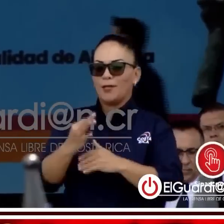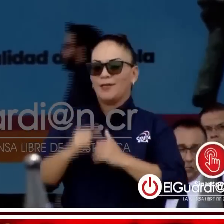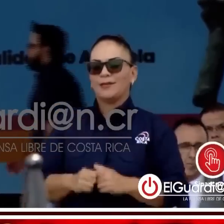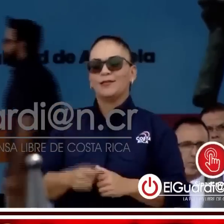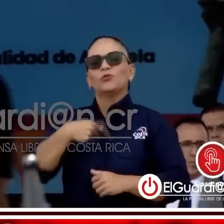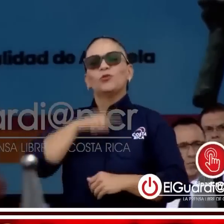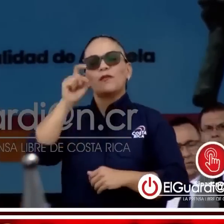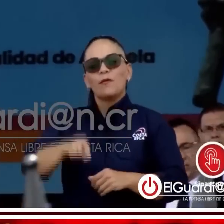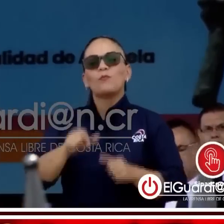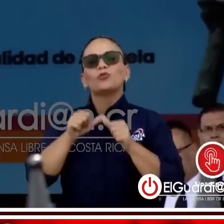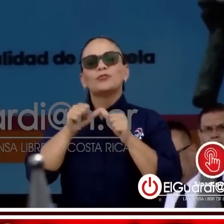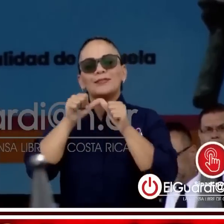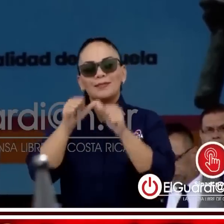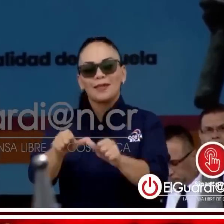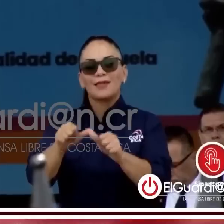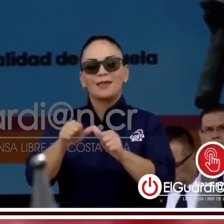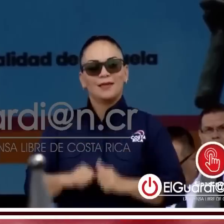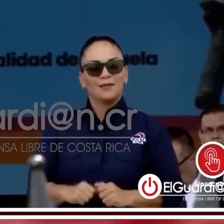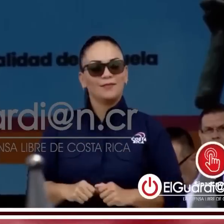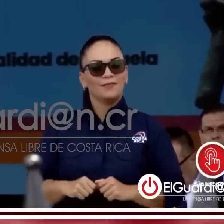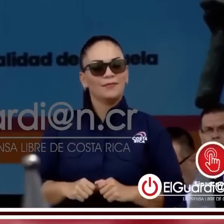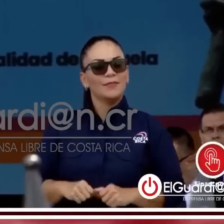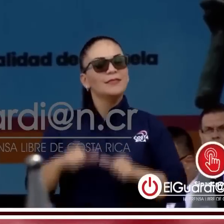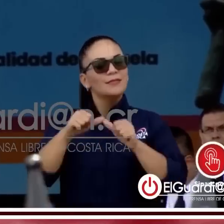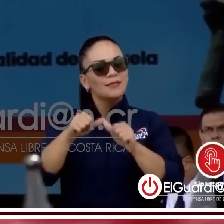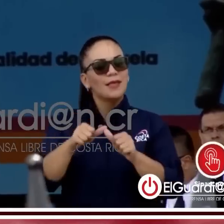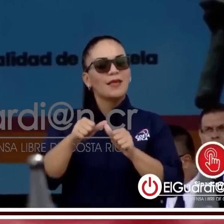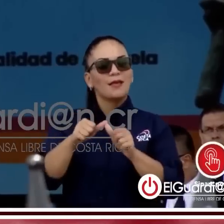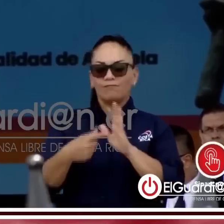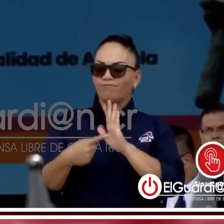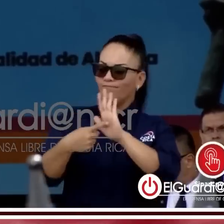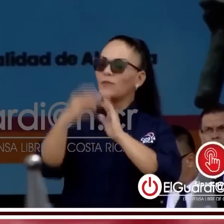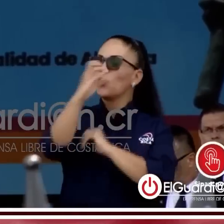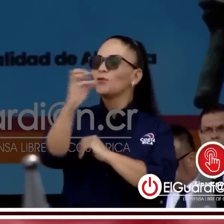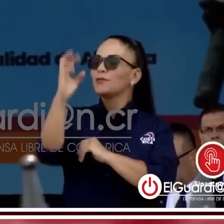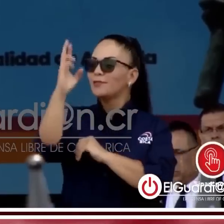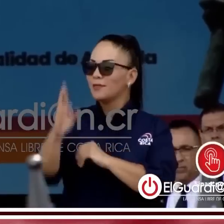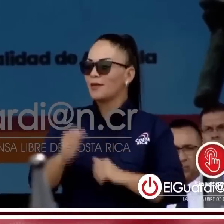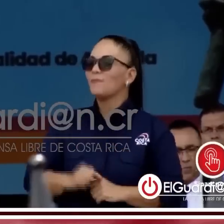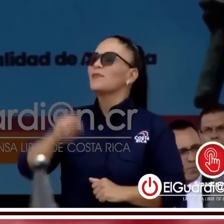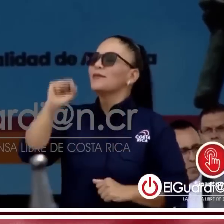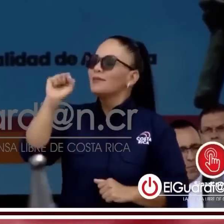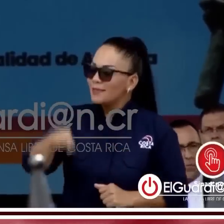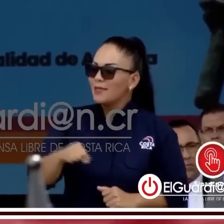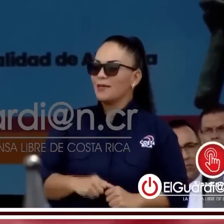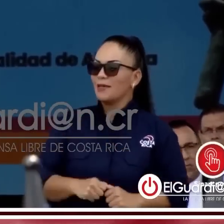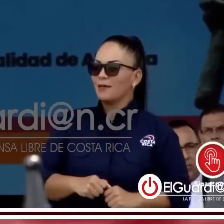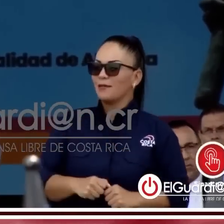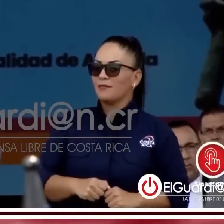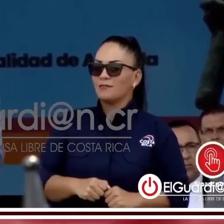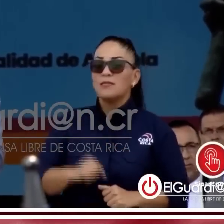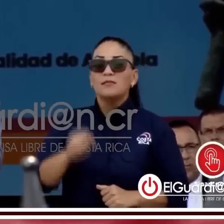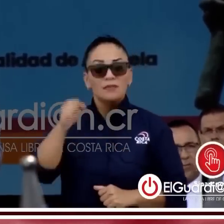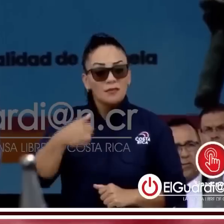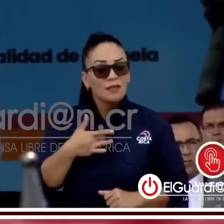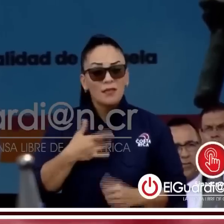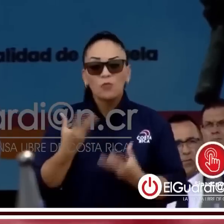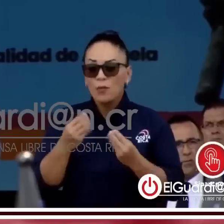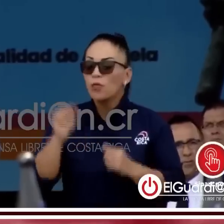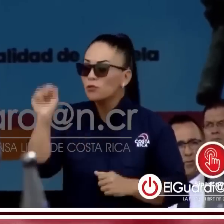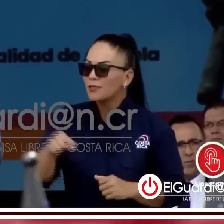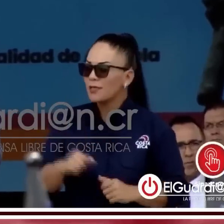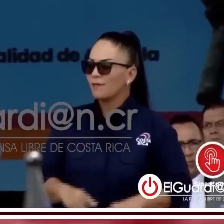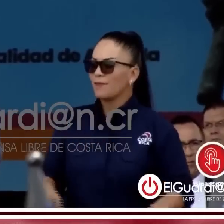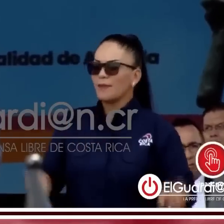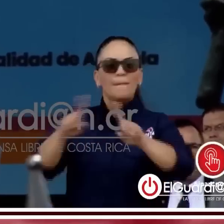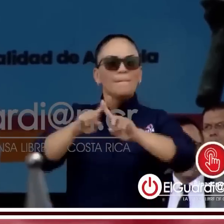Debemos seguir siendo esa Costa Rica que sí, sí sentimos miedo, pero